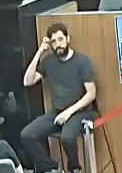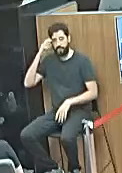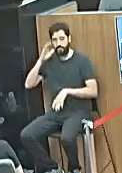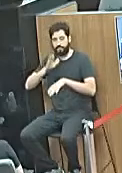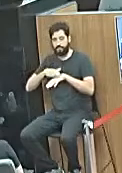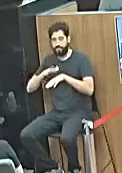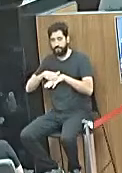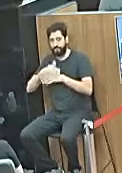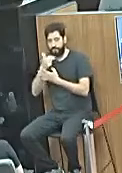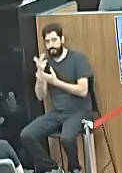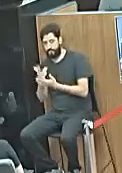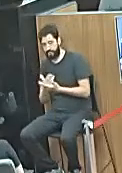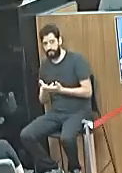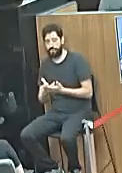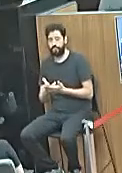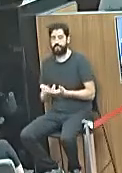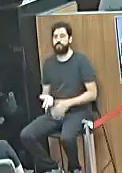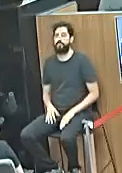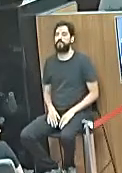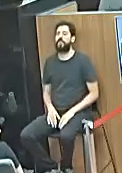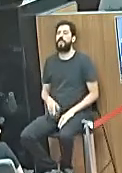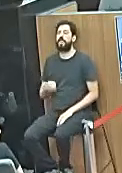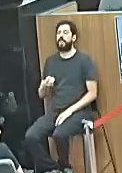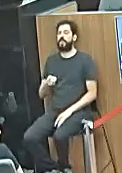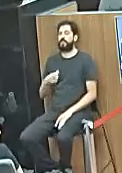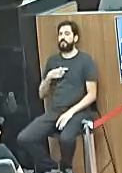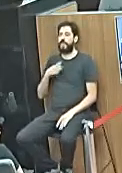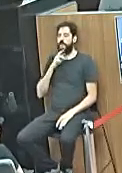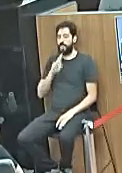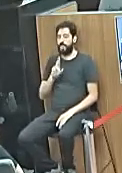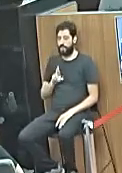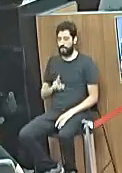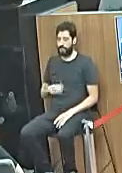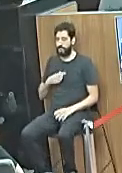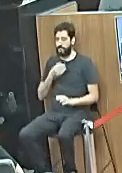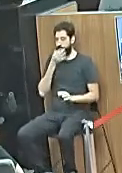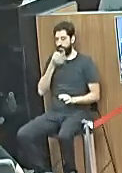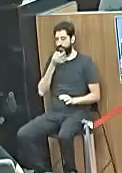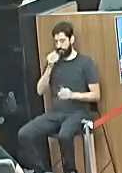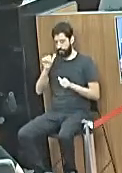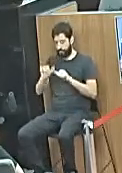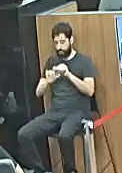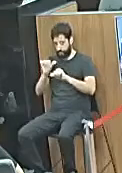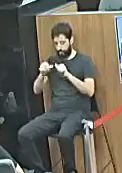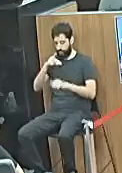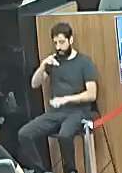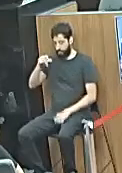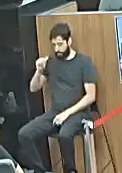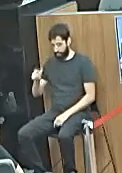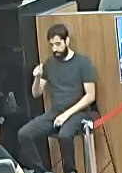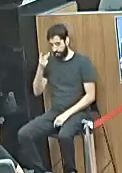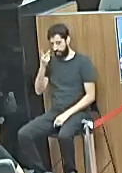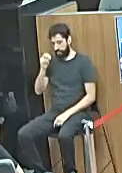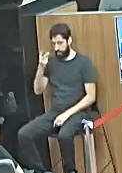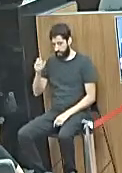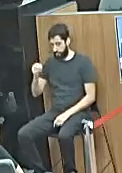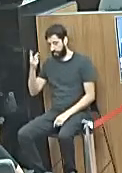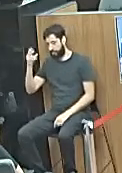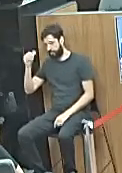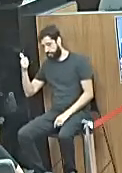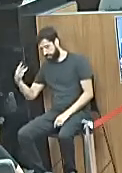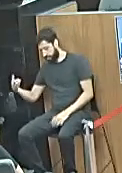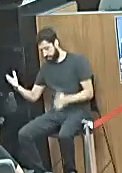como resultado das discussões foram apresentadas sugestões de alteração do ppg 2020 e